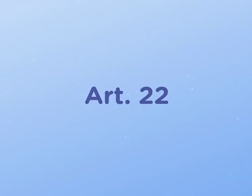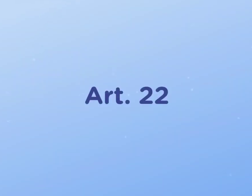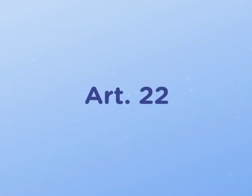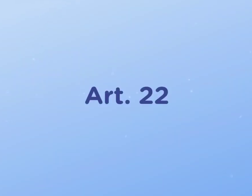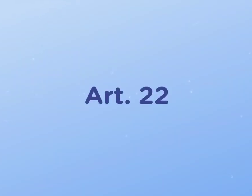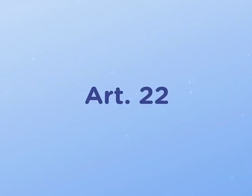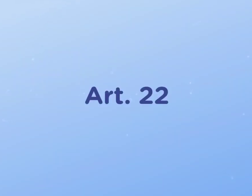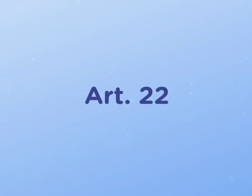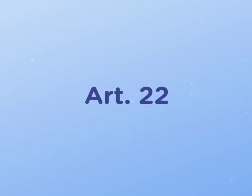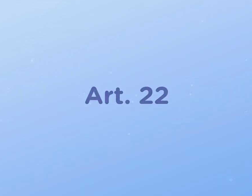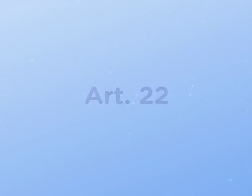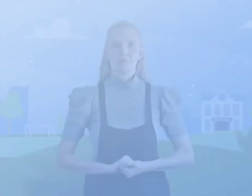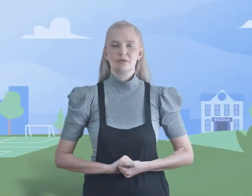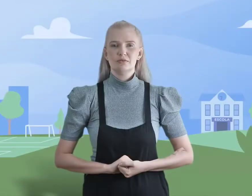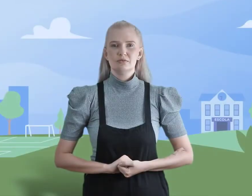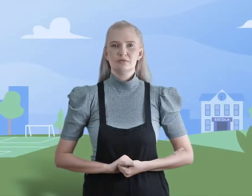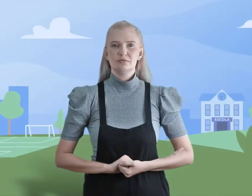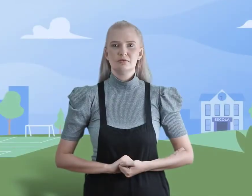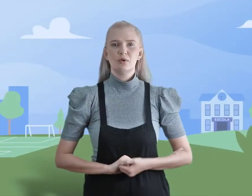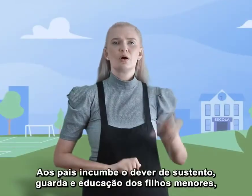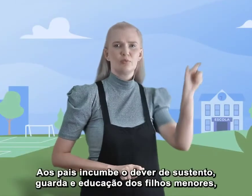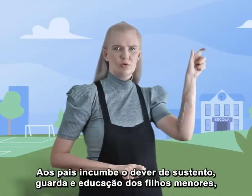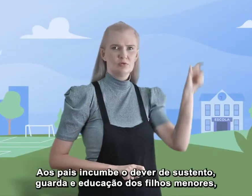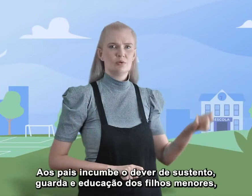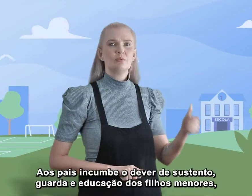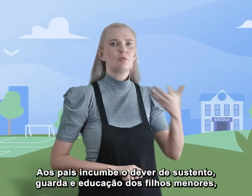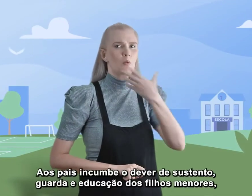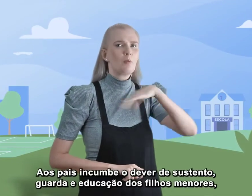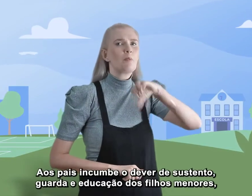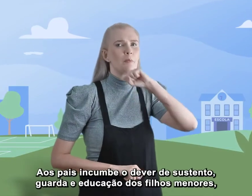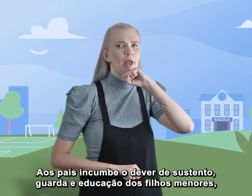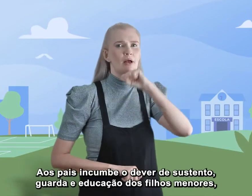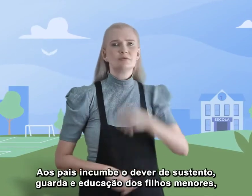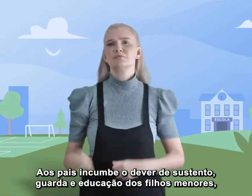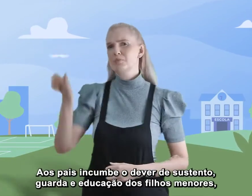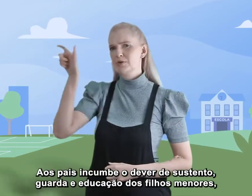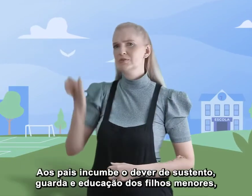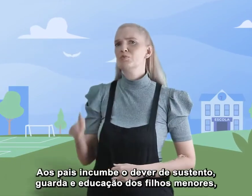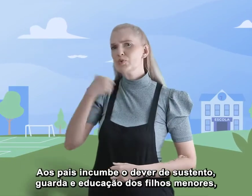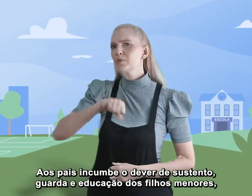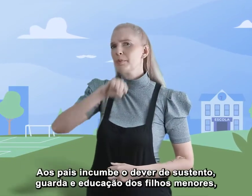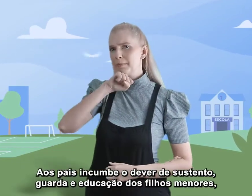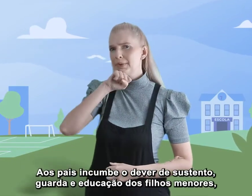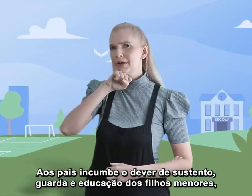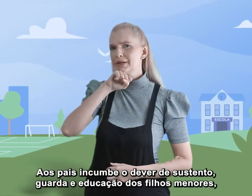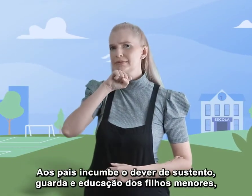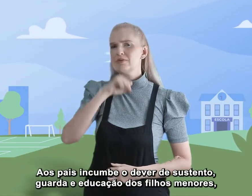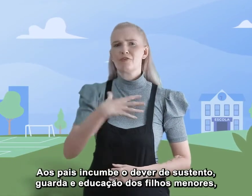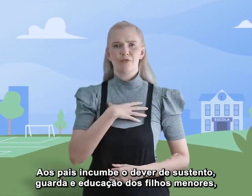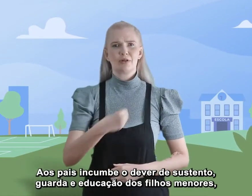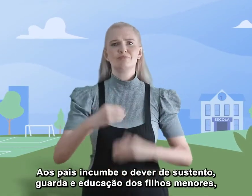Artigo 22. Aos pais incumbe o dever de sustento, guarda e educação dos filhos